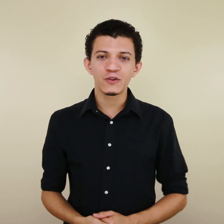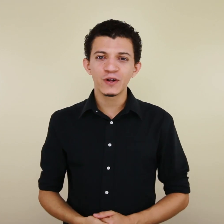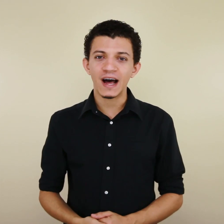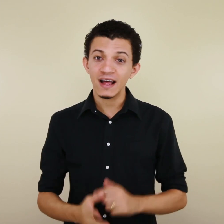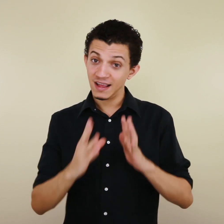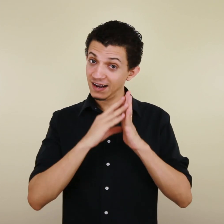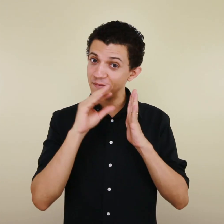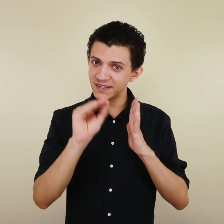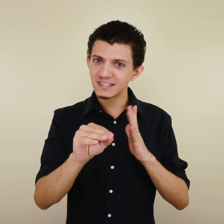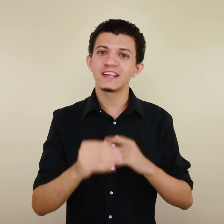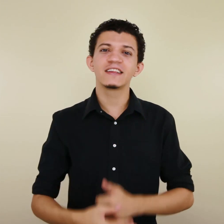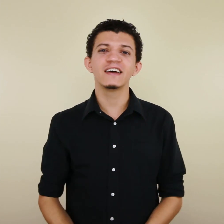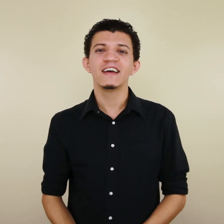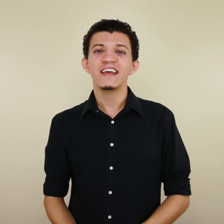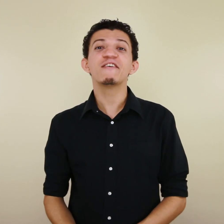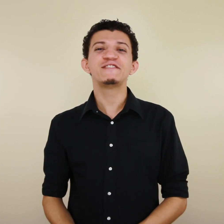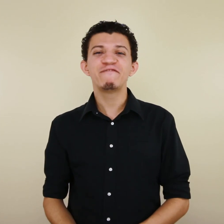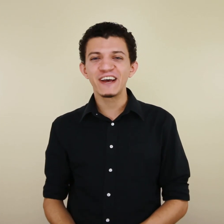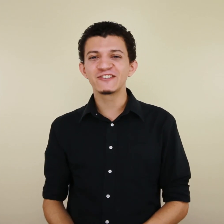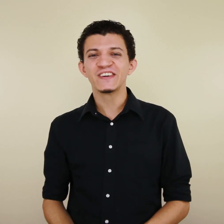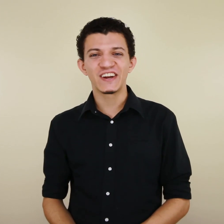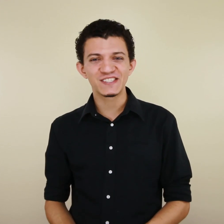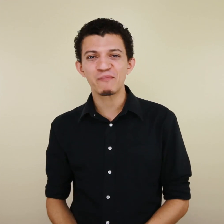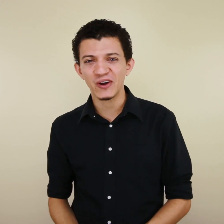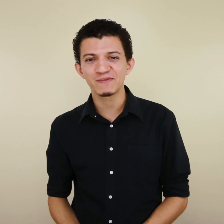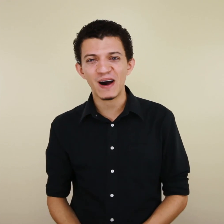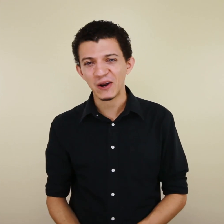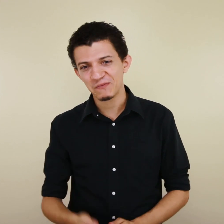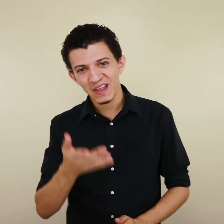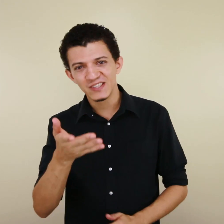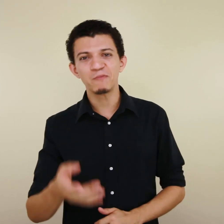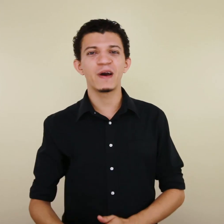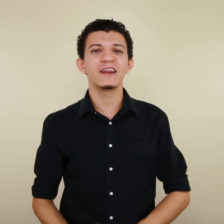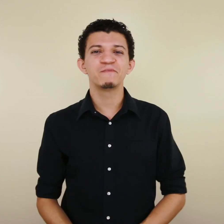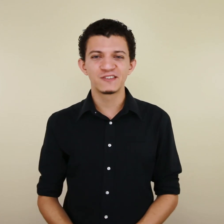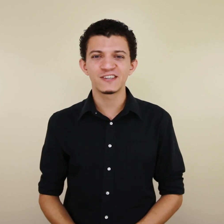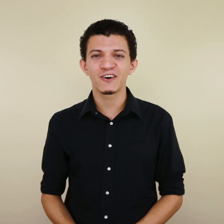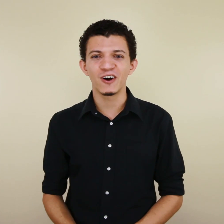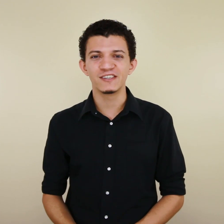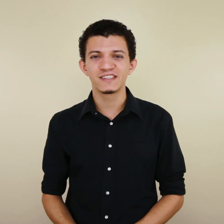cofundador da Libras Escrita e eu te vejo na nossa próxima aula. Supere seus recordes.